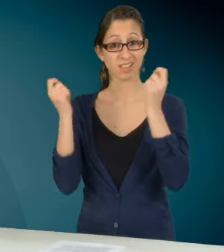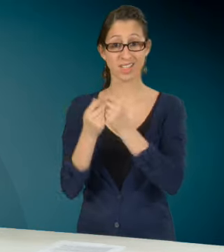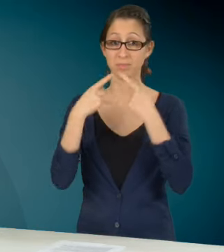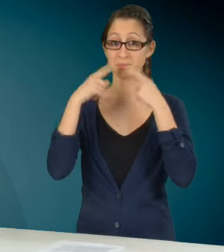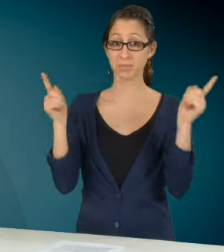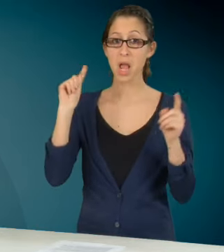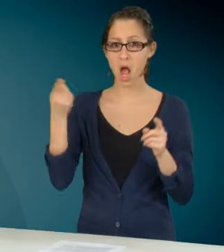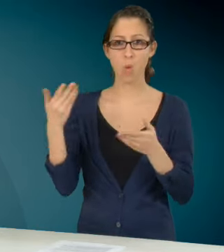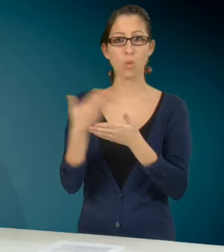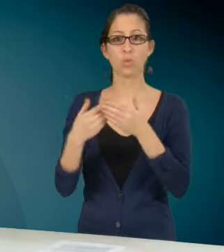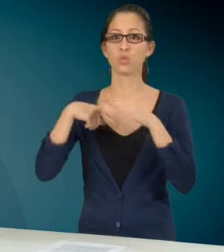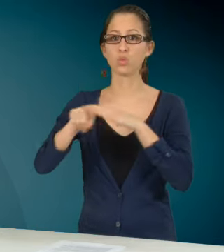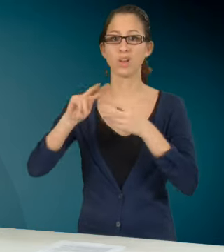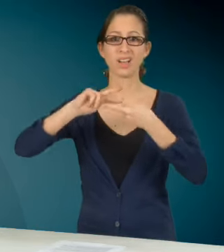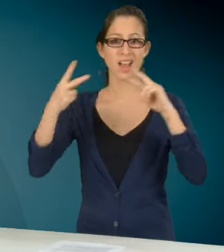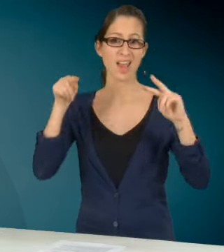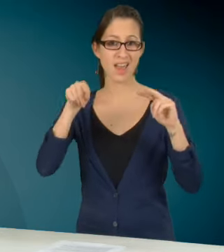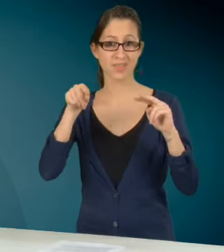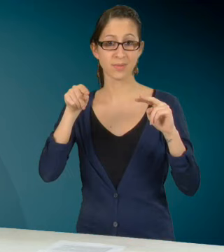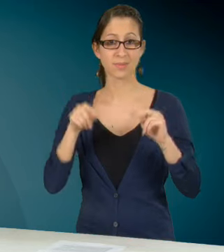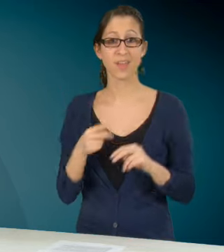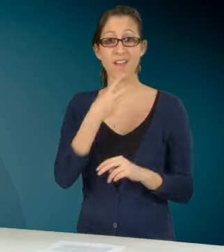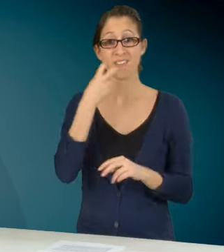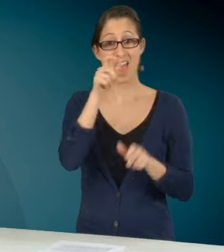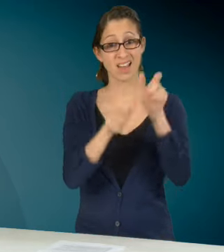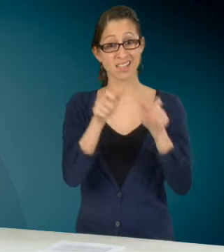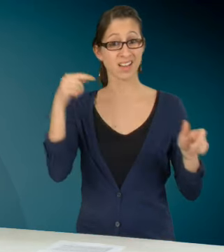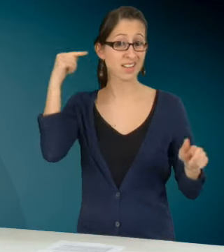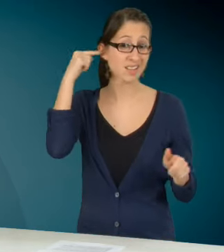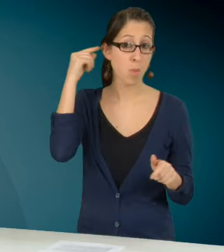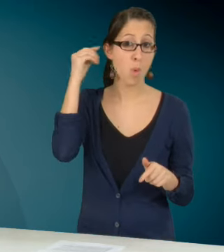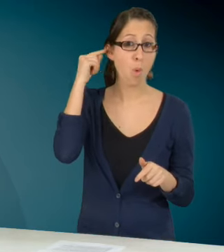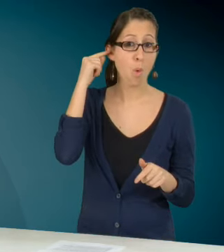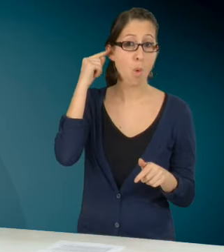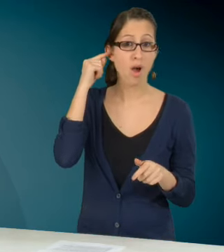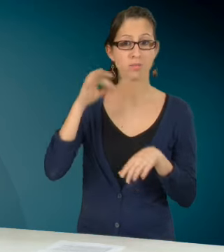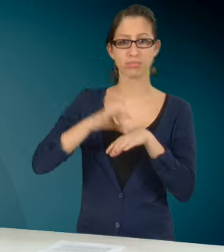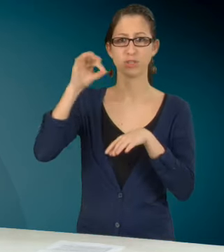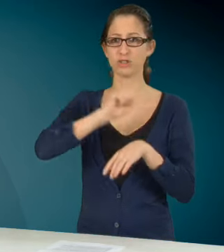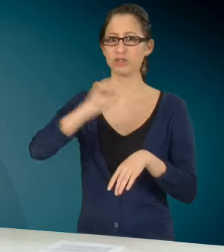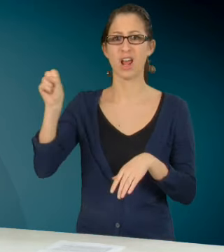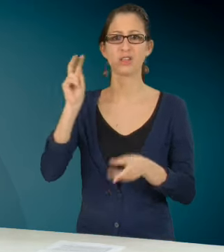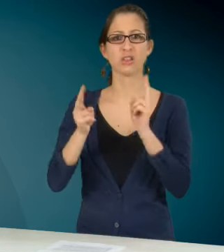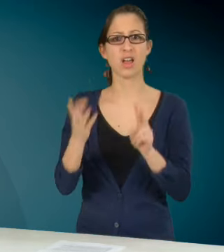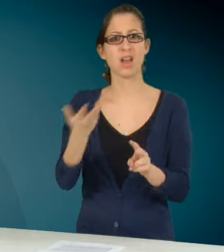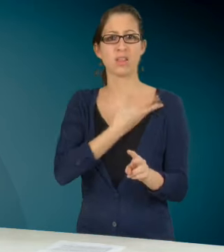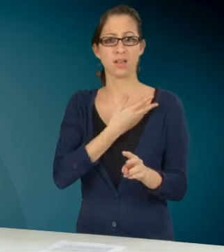gene eine wichtige rolle spielen weil sie haben ein empfindliches gehör und erleiden schneller schäden am ohr